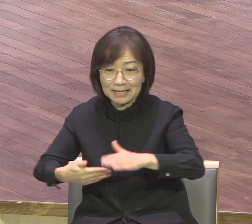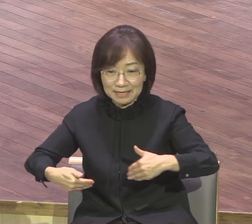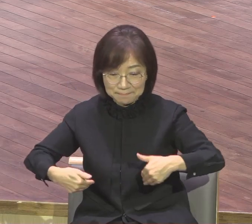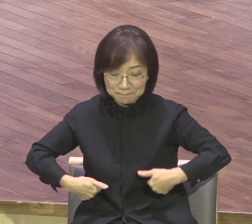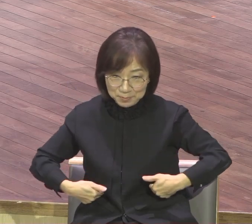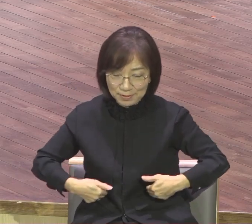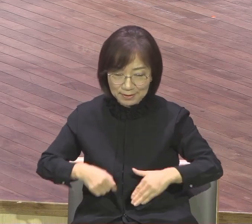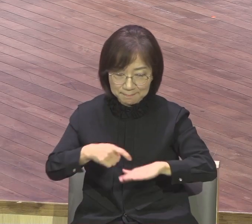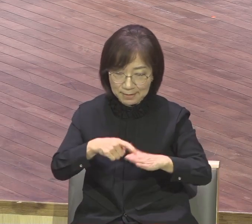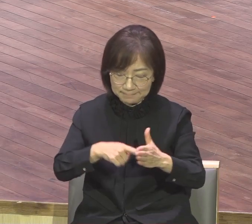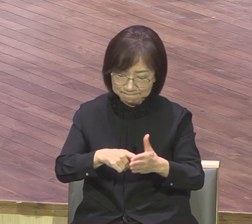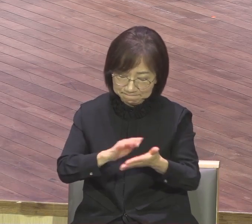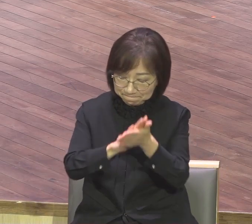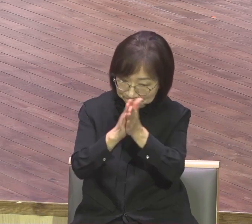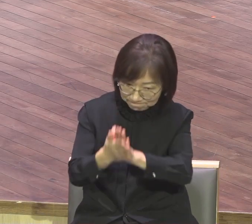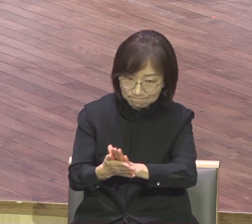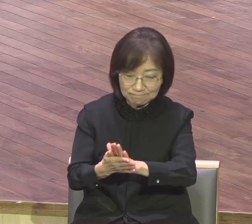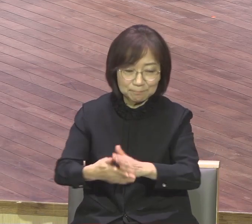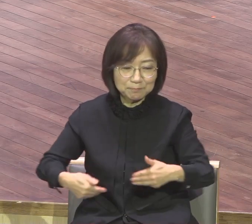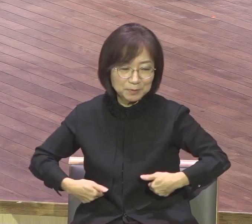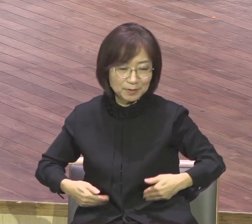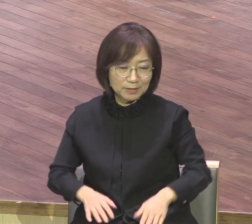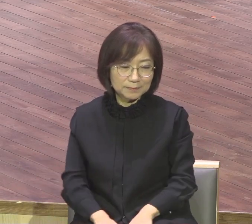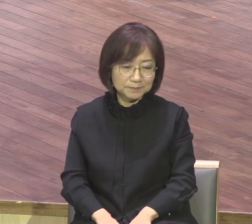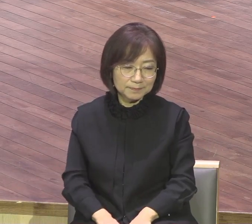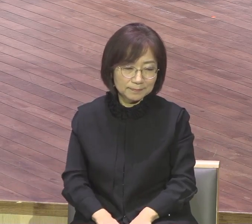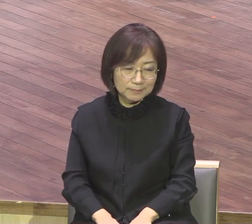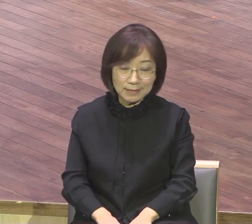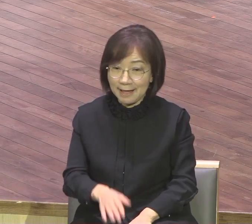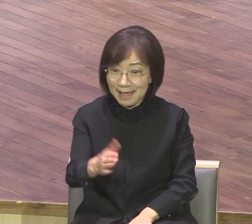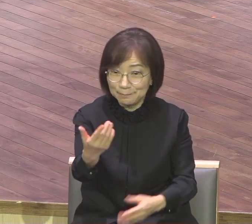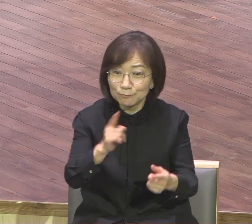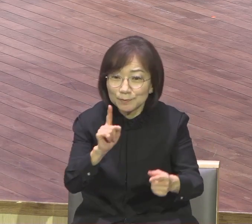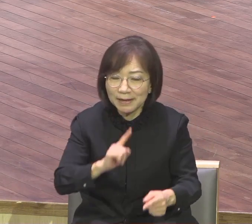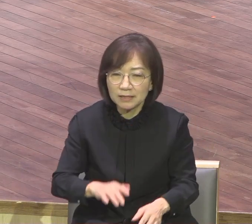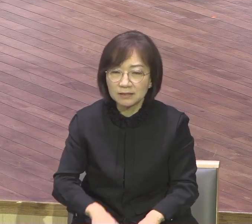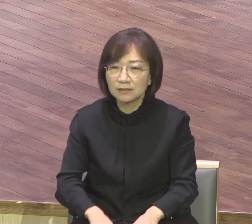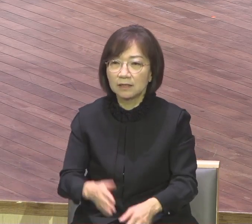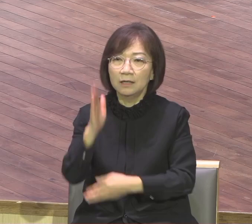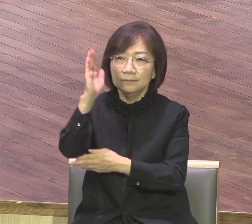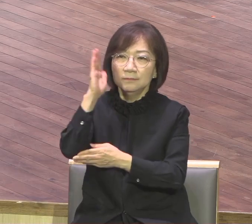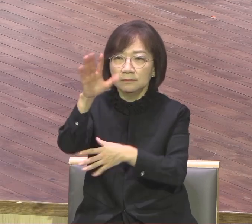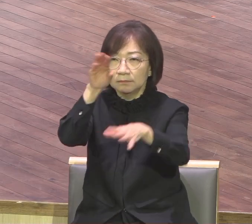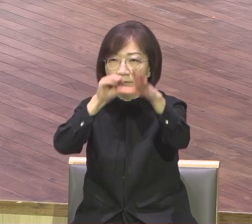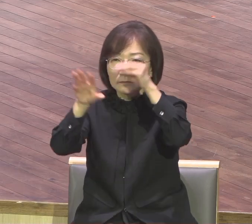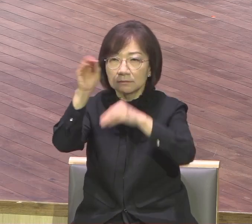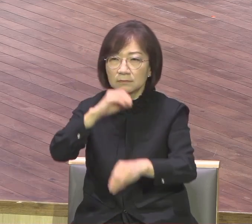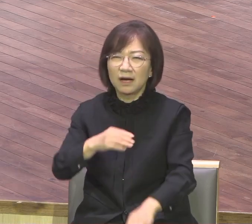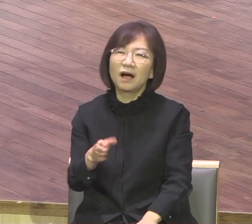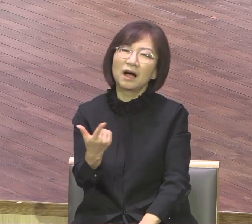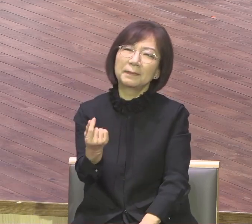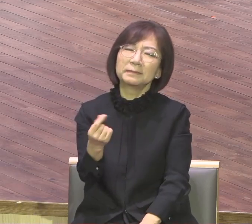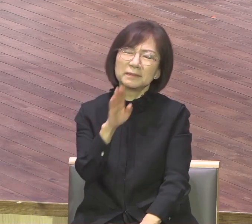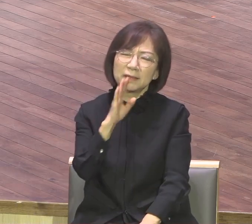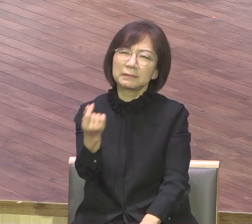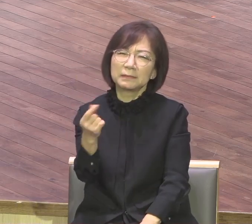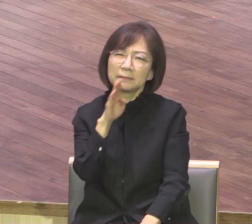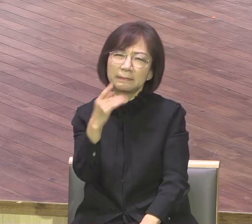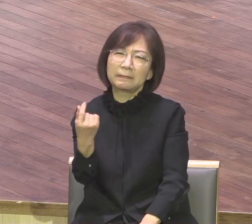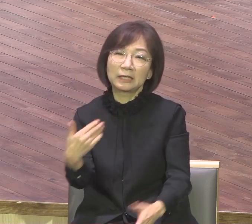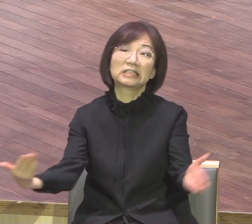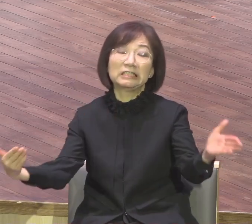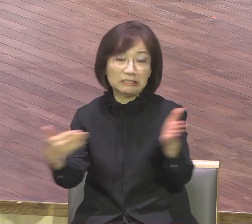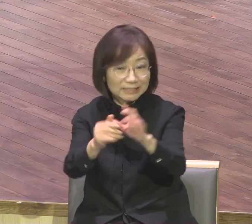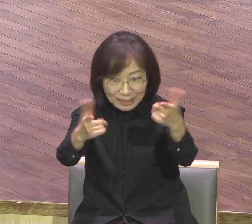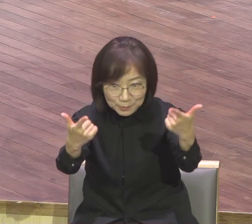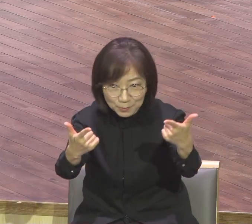듣고 그렇지 그 알았어 맞아 맞아 끝나는 게 아니라니까 내가 변화되는 이 복음은 트랜스포메이션이 돼. No es información la palabra sino